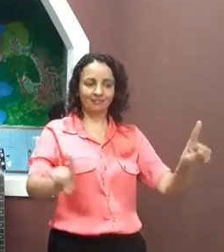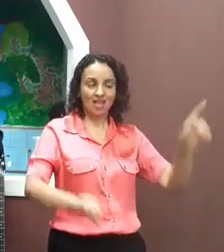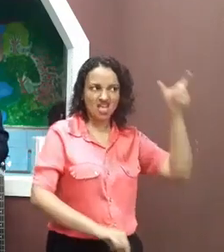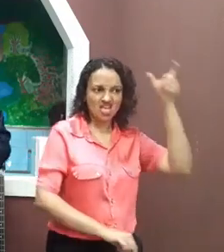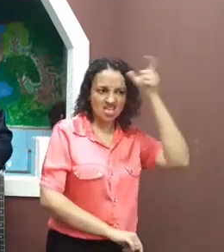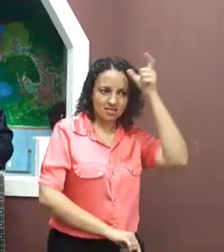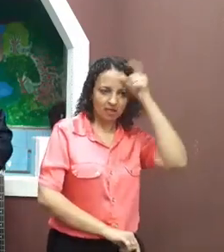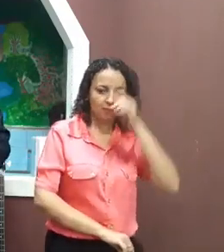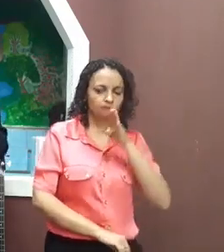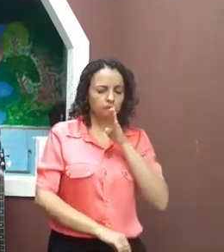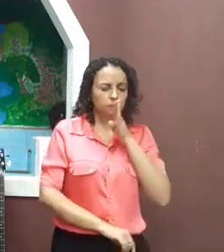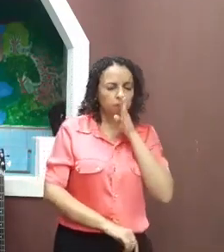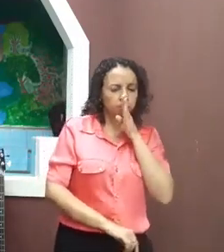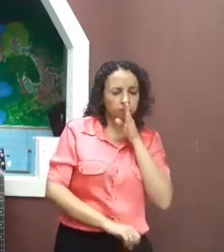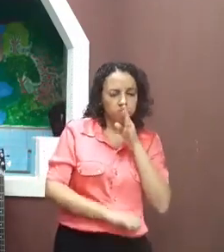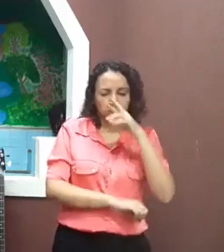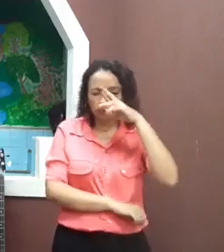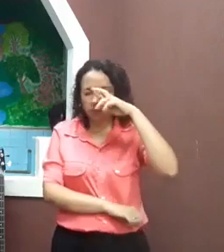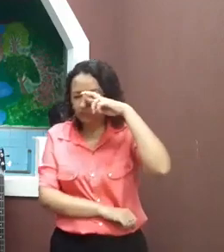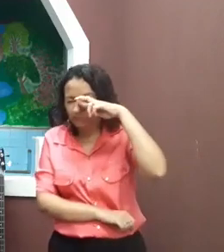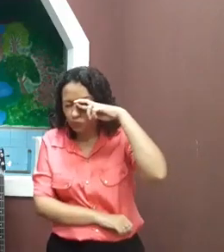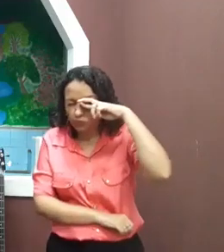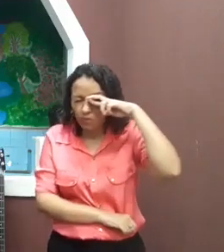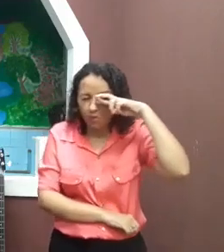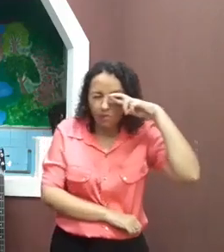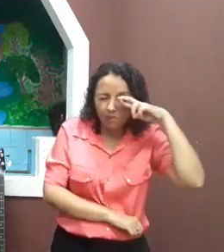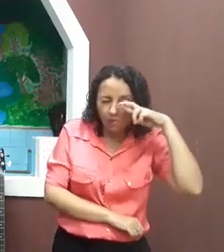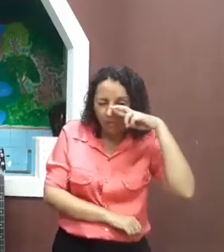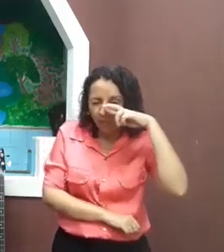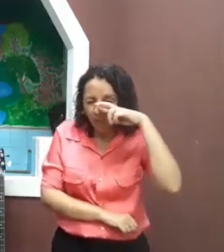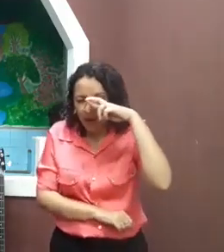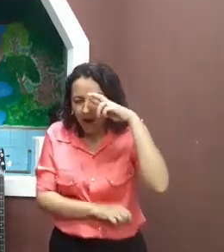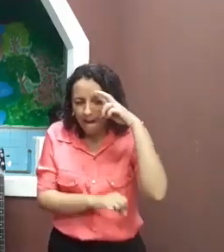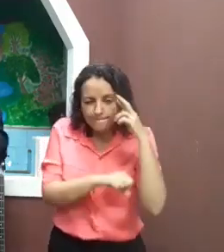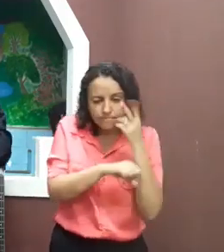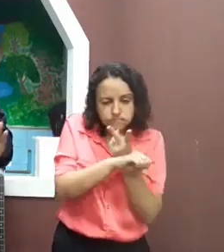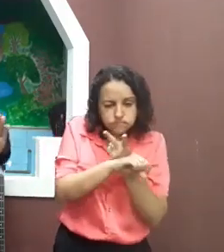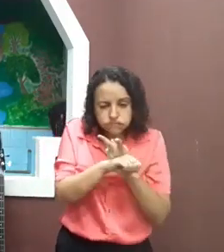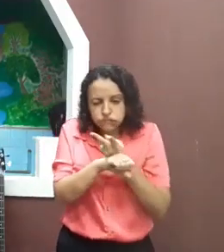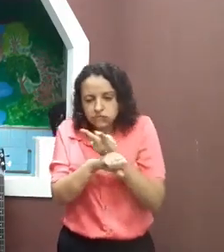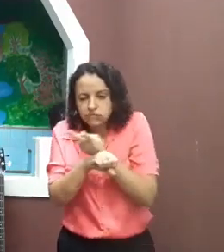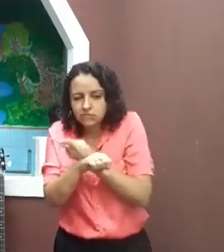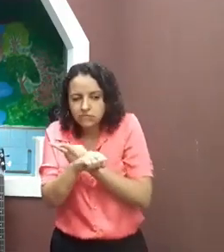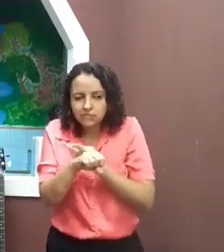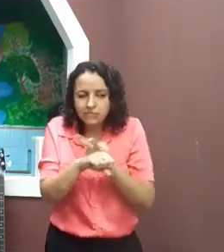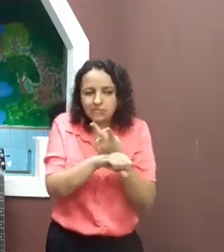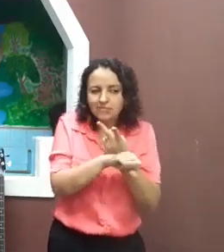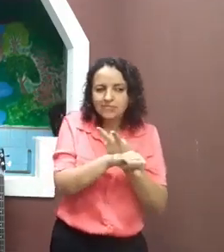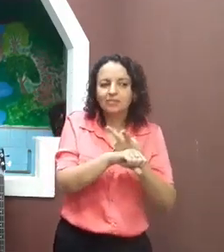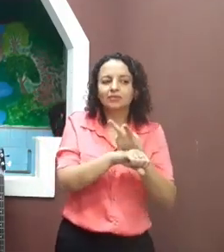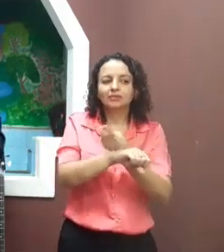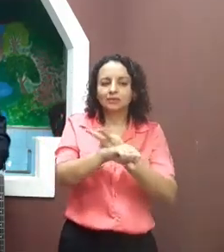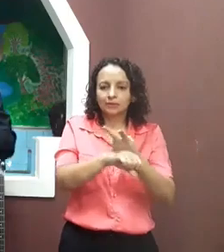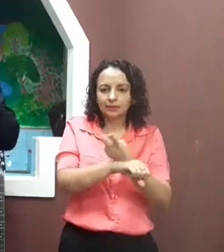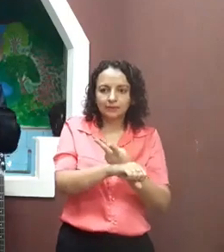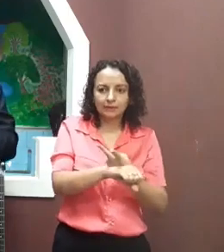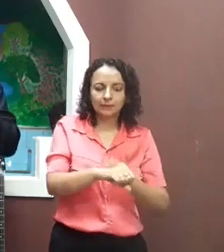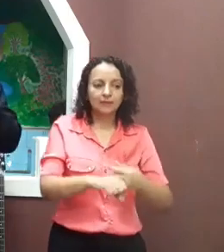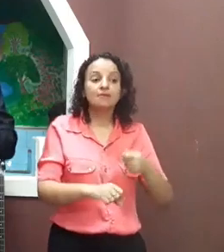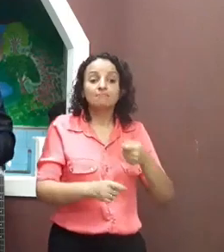naquele que está forte, ele vai no que está forte só depois que ele atacou todos aqueles que estão